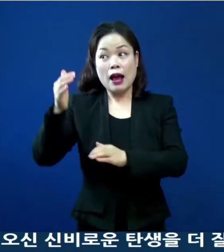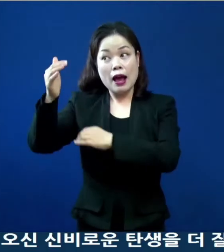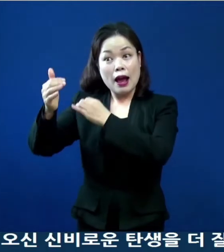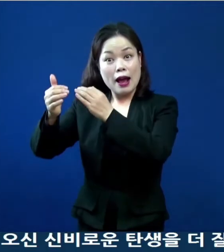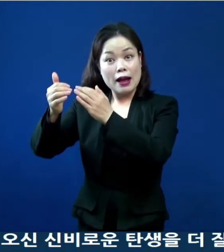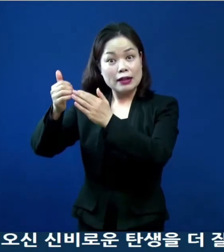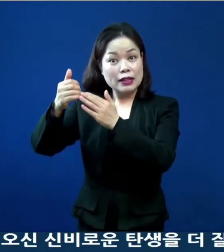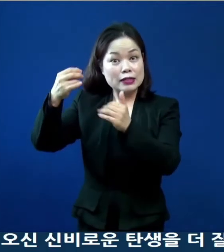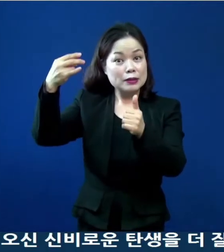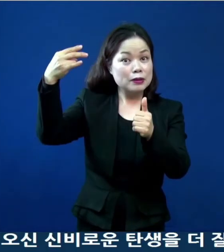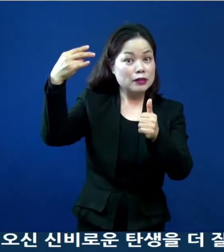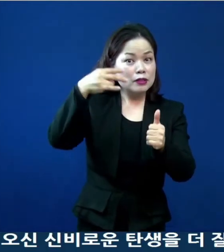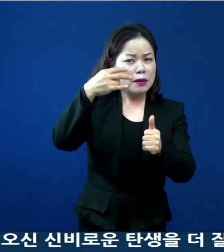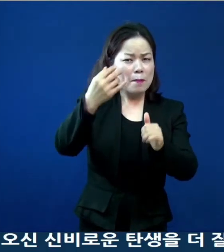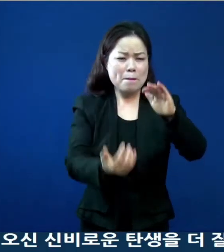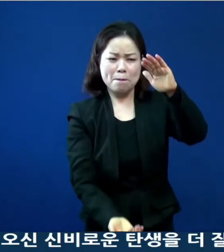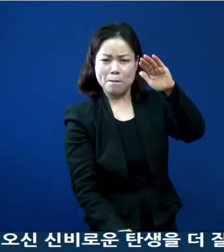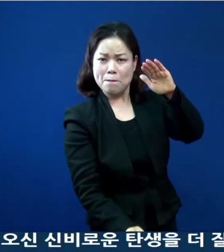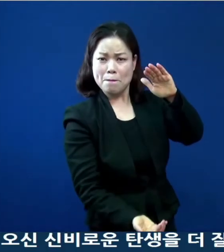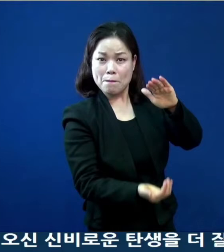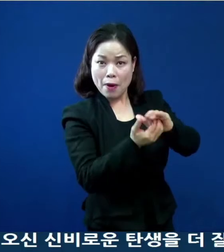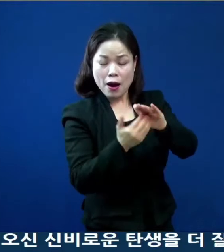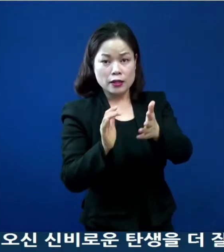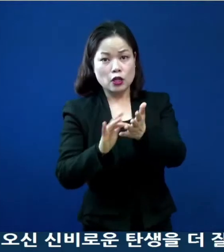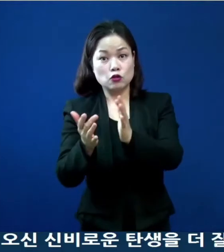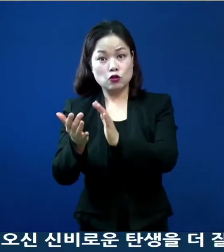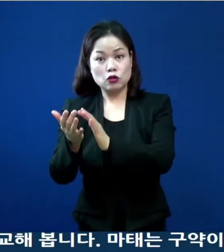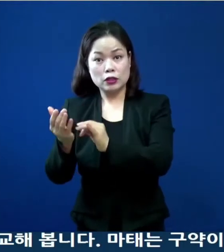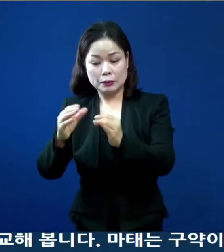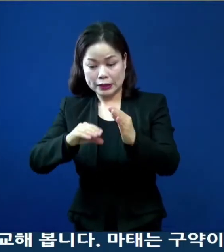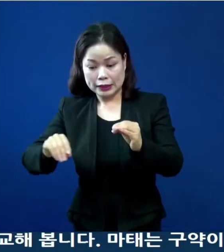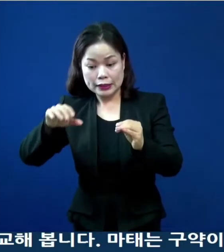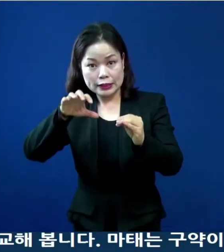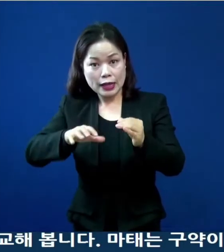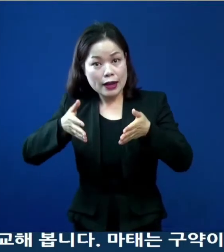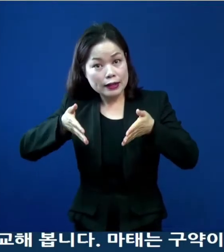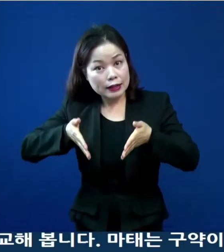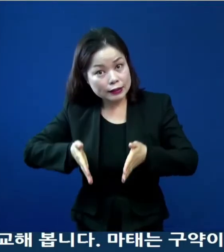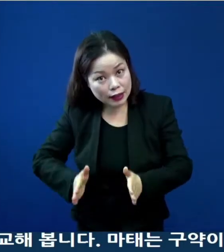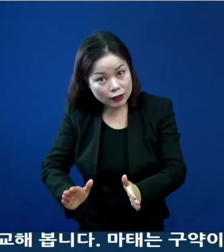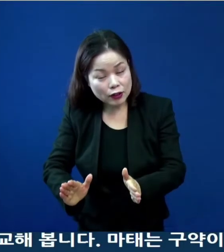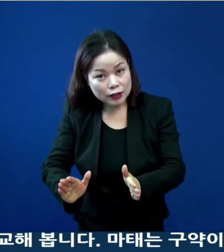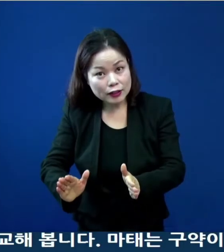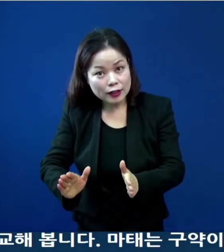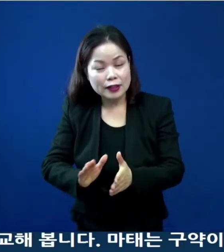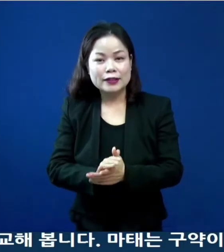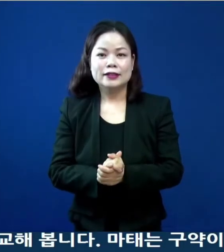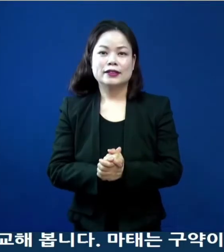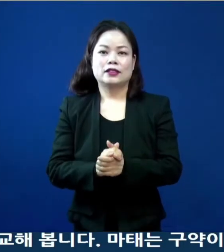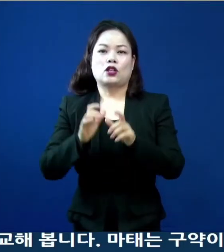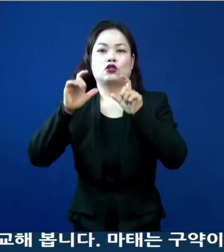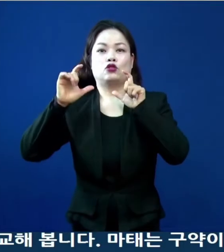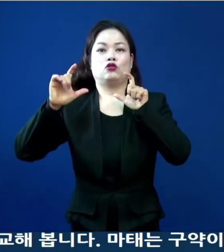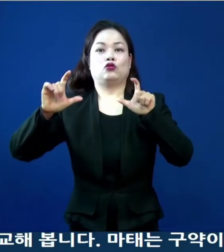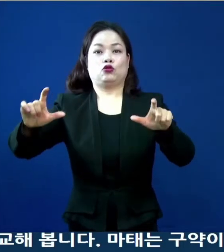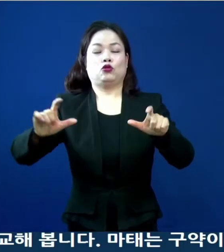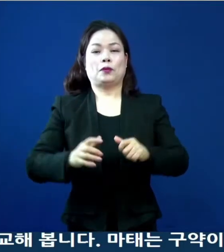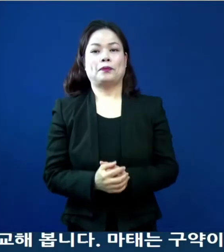하나님 계시의 절정으로 예수님이 이 땅에 오셨다, 탄생하셨다, 그렇게 선포를